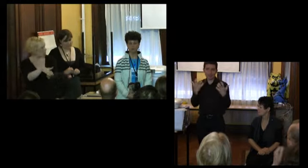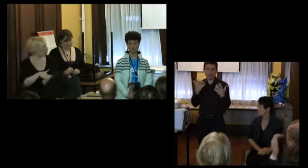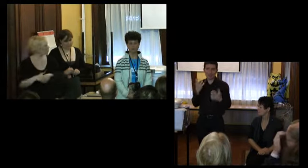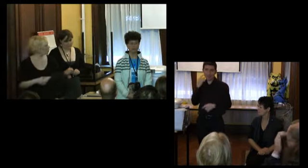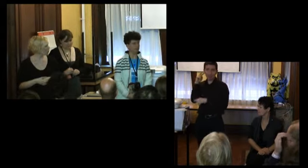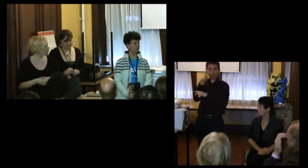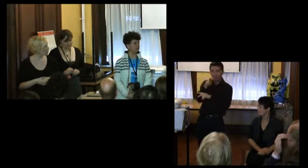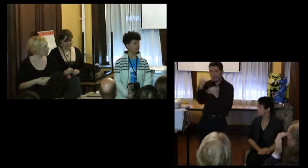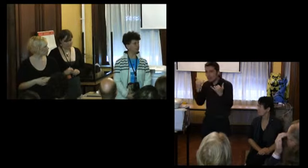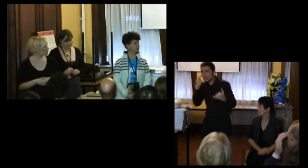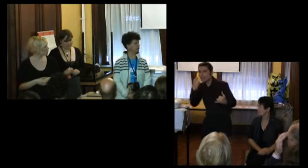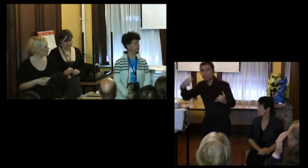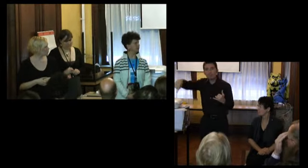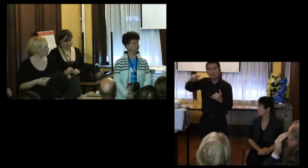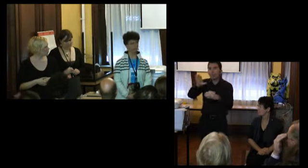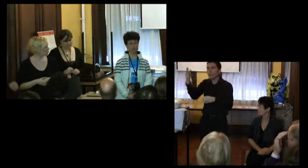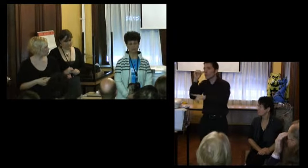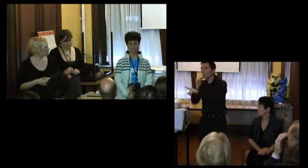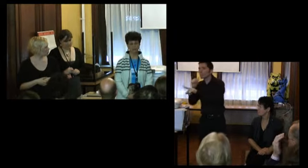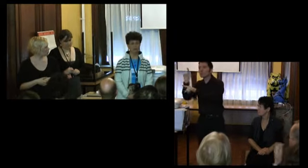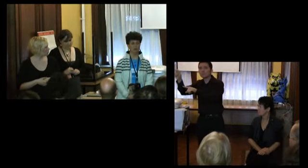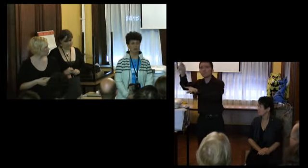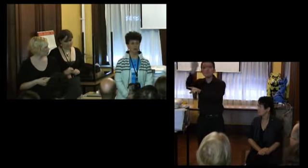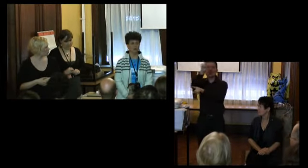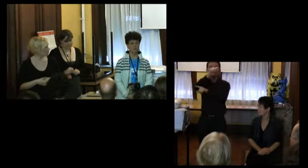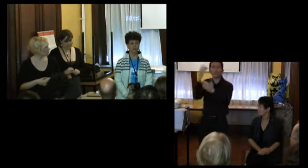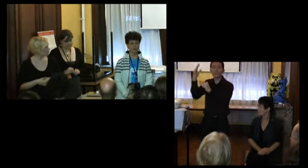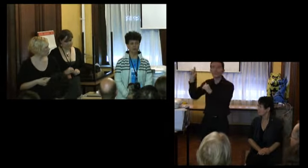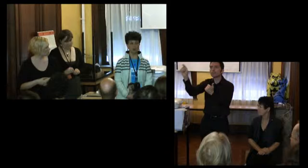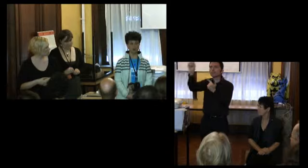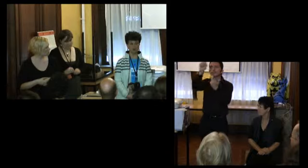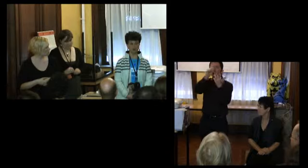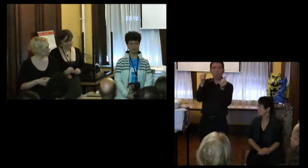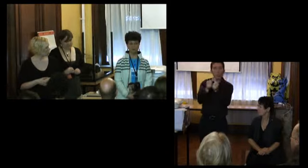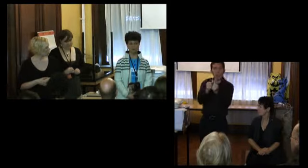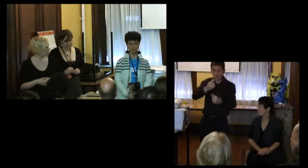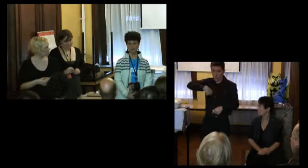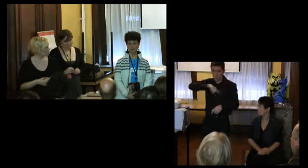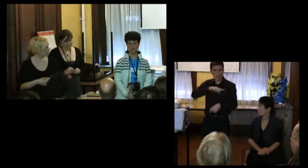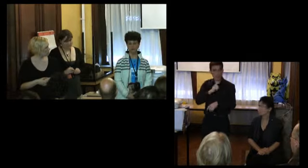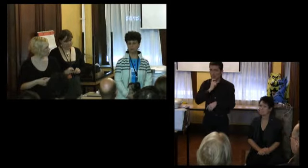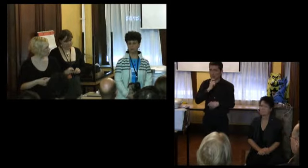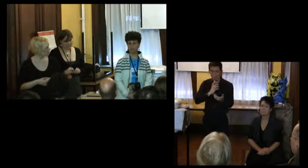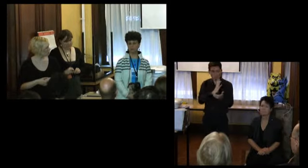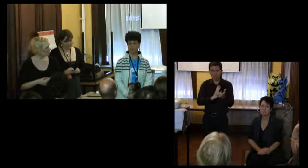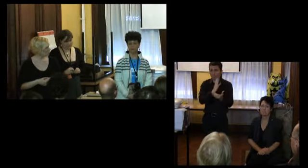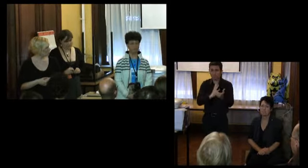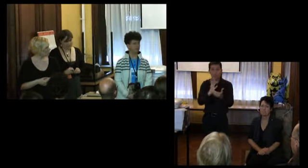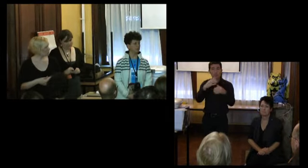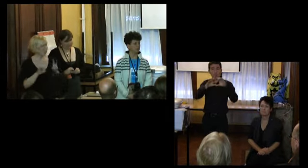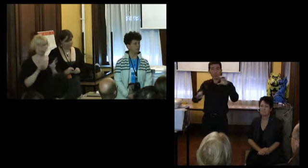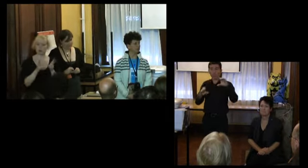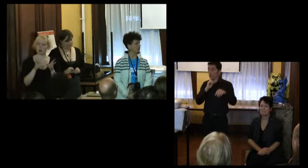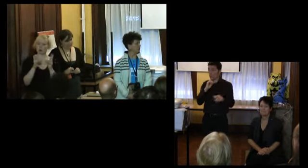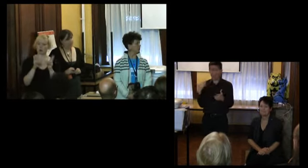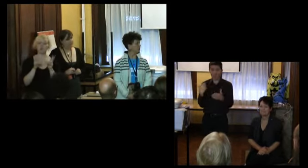voir ce qui est fait dans les autres musées étrangers. On n'a pas encore fait de visio-guide au Centre Pompidou.